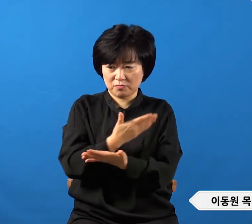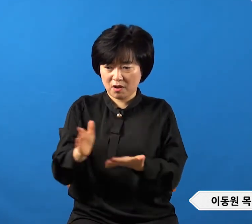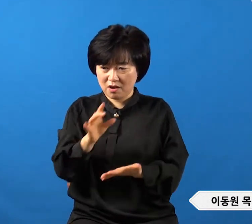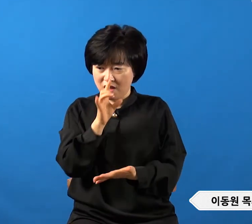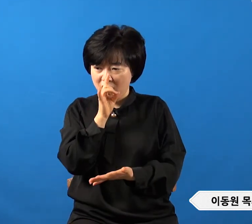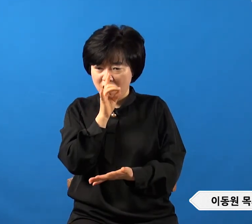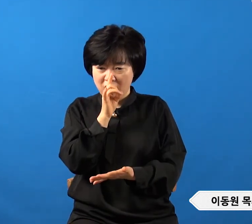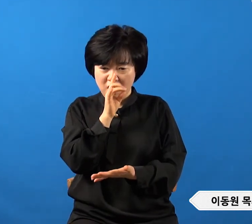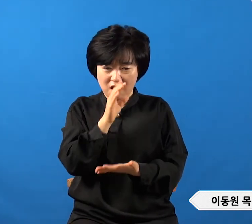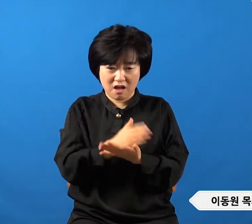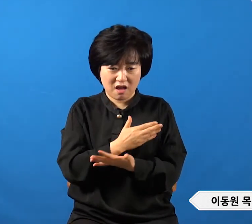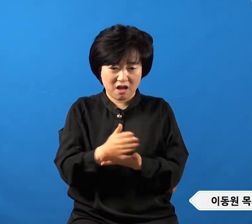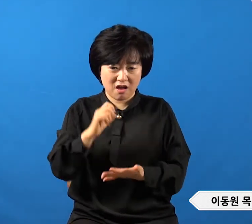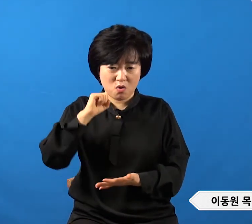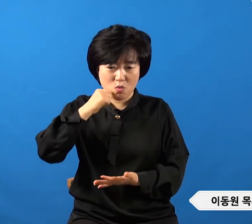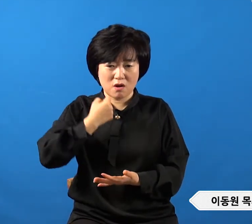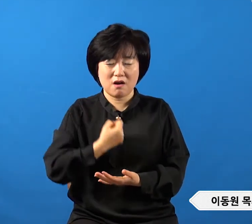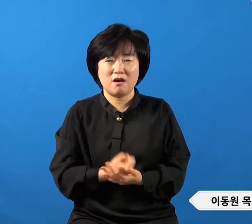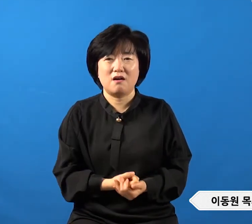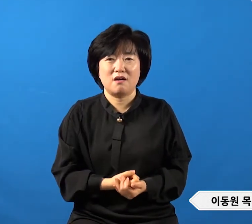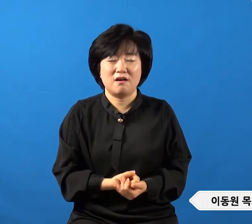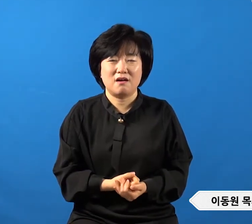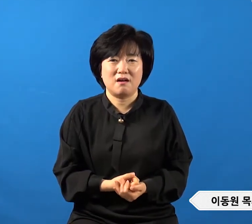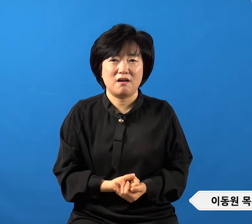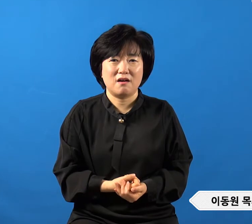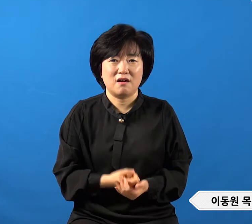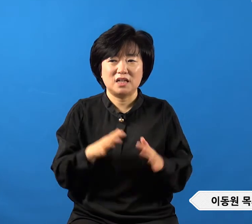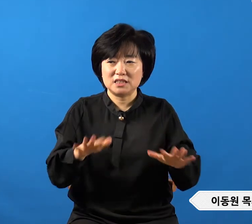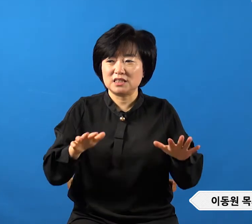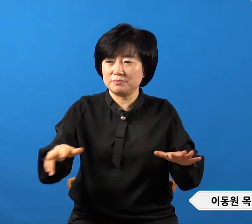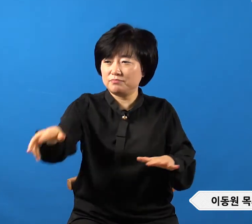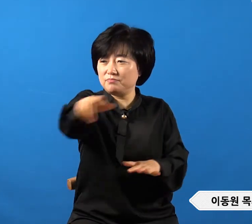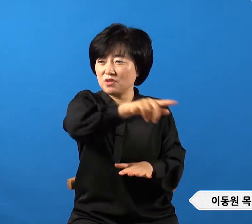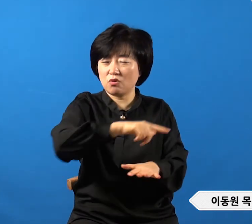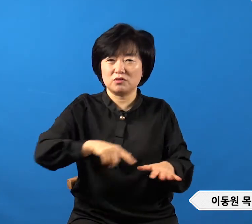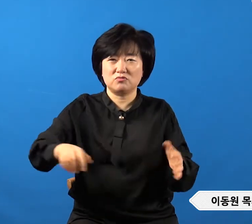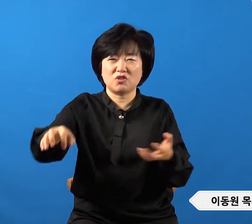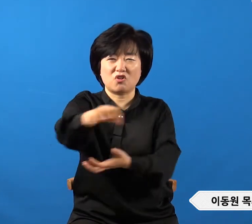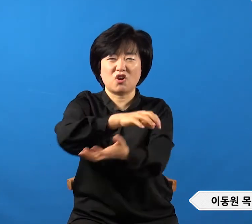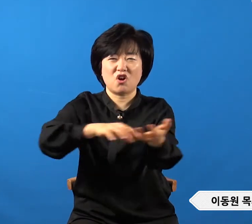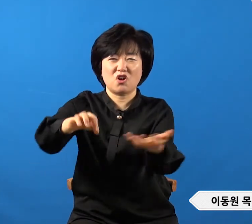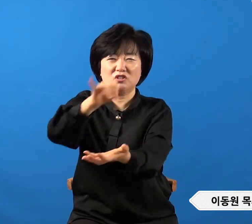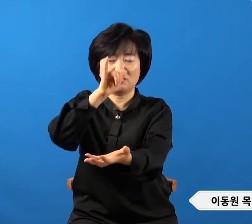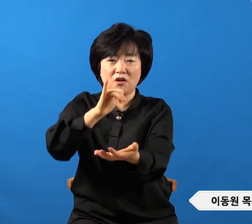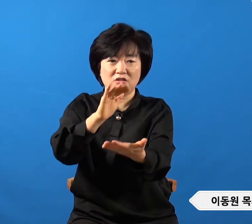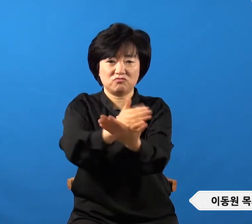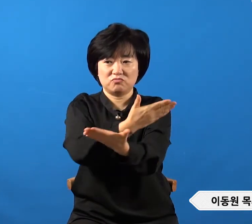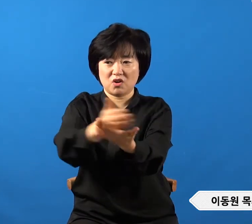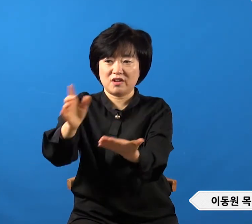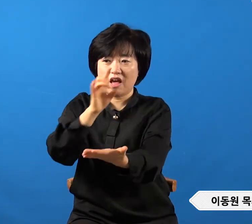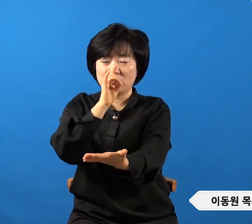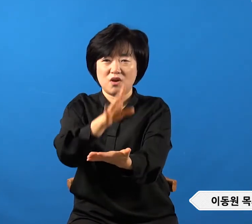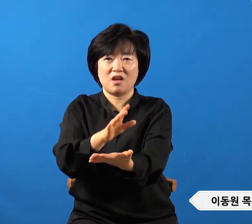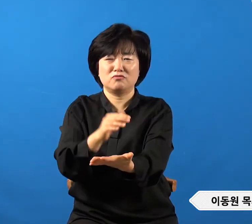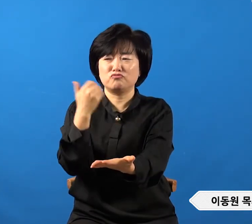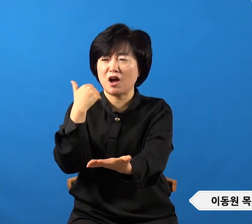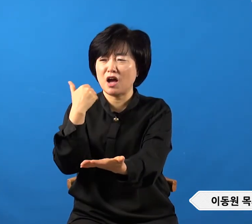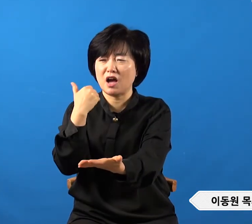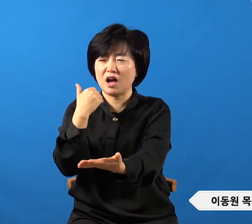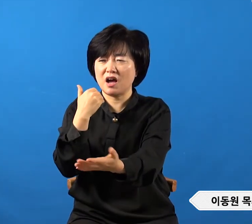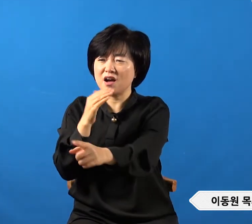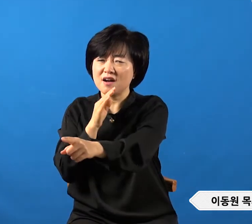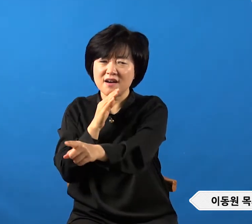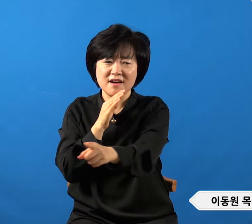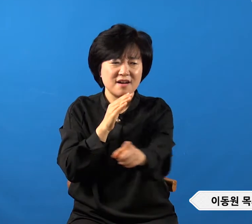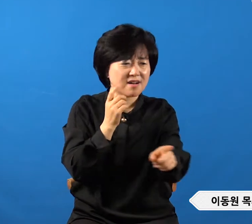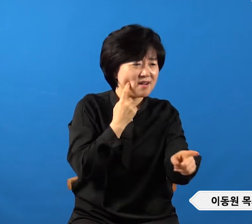구별이 안 돼. 구별이 안 돼. 예. 지금 여기도 다 섞여 있단 말이죠. 구별이 안 돼요. 누가 누군지